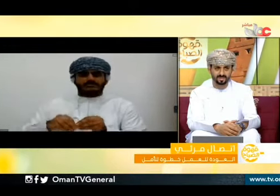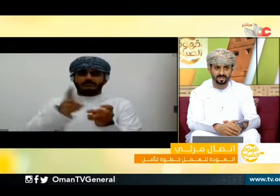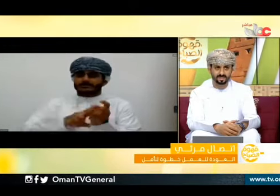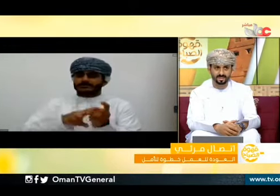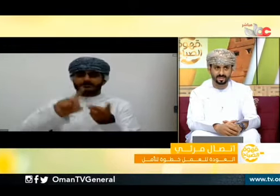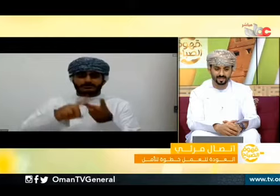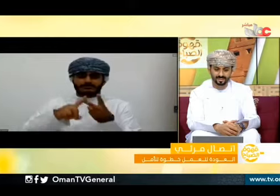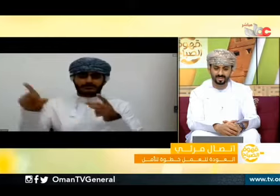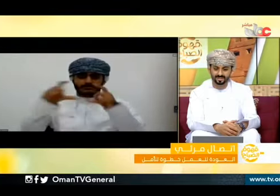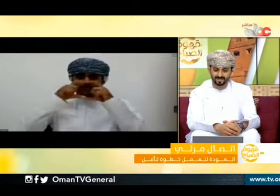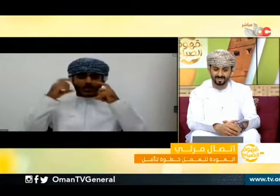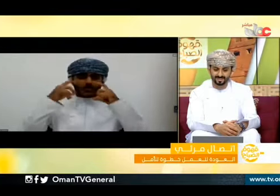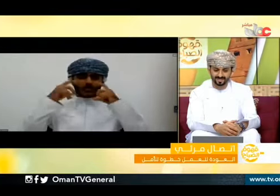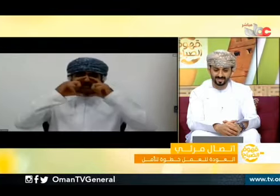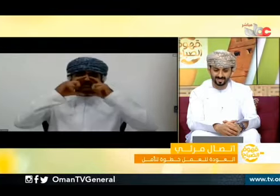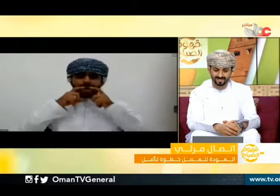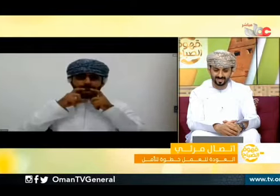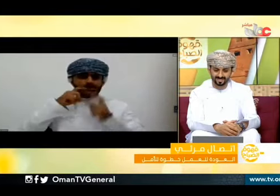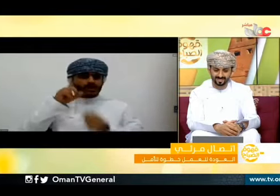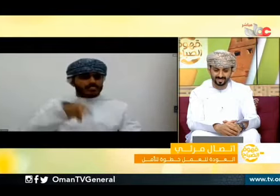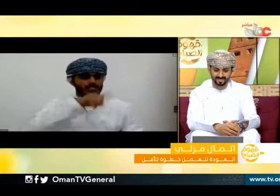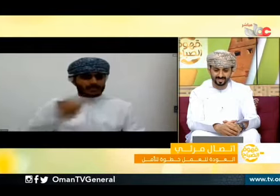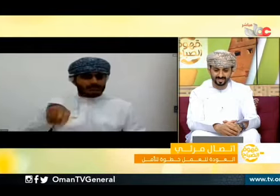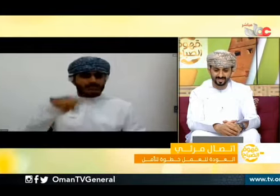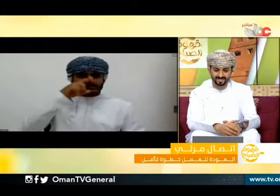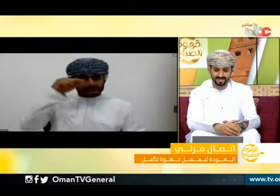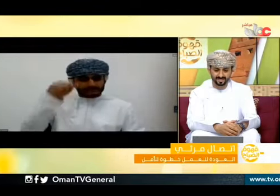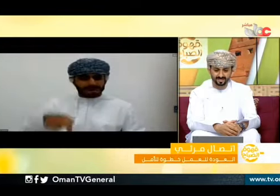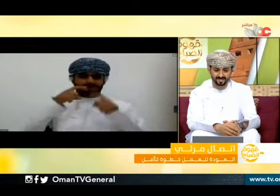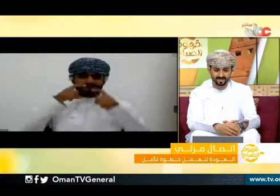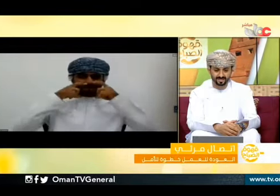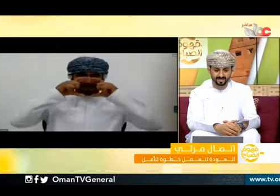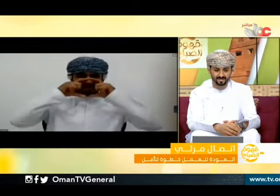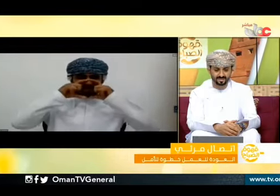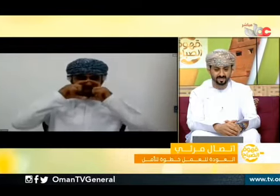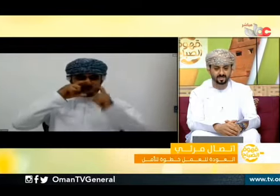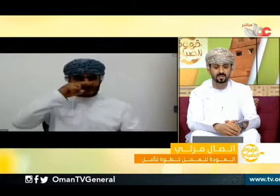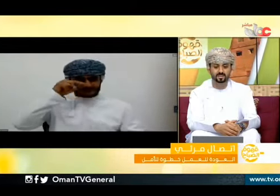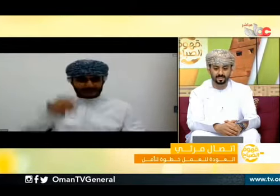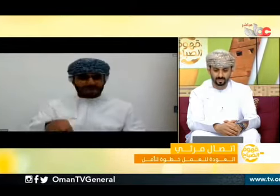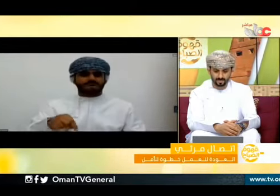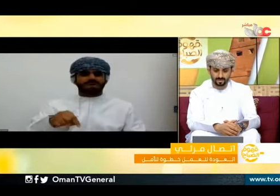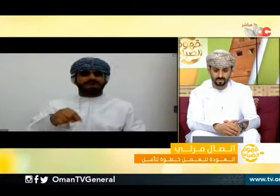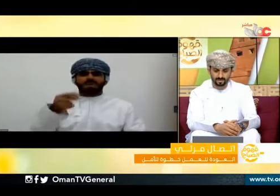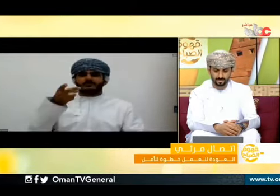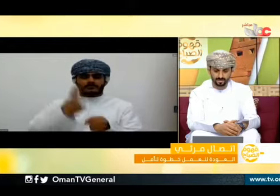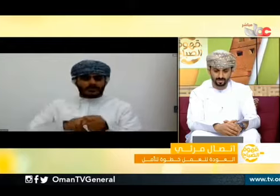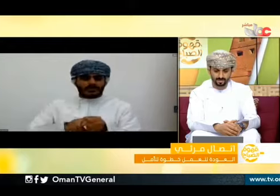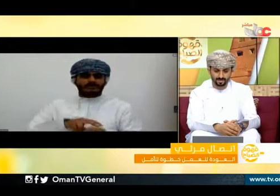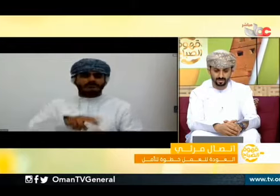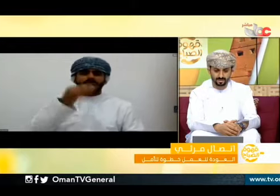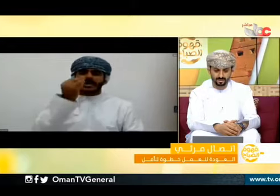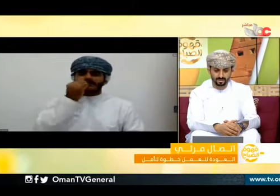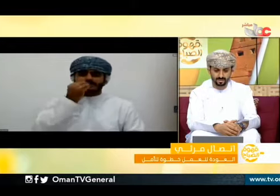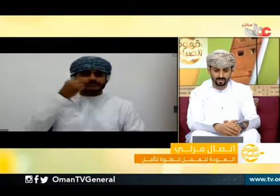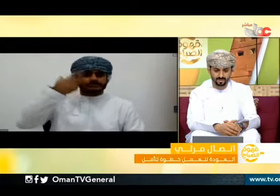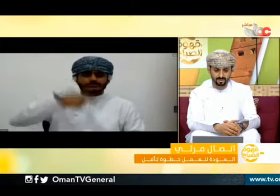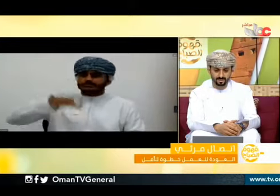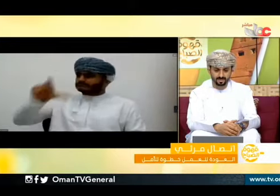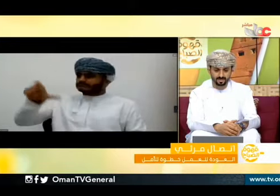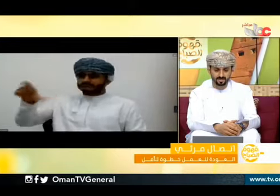مراجعين يجوا يستلموا في رسائل معينة. أيضا الكمام لابد أنه يكون متواجد